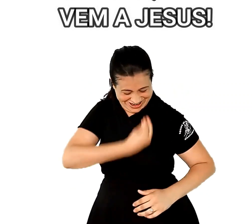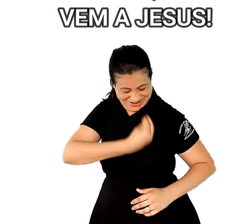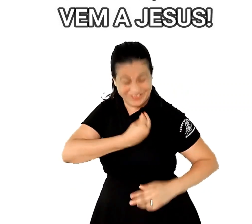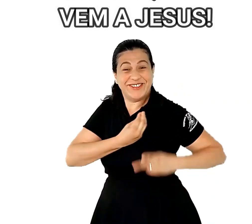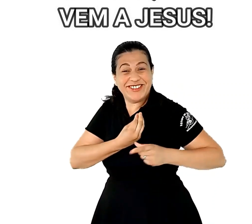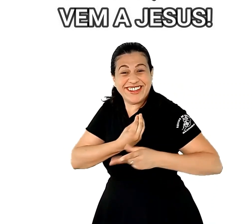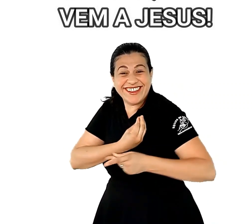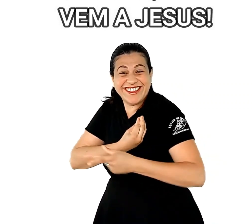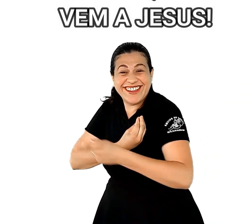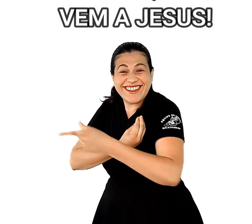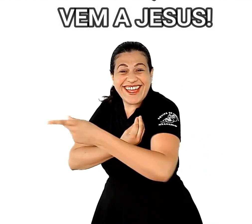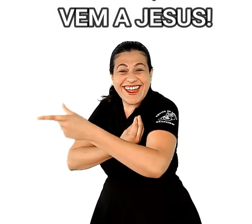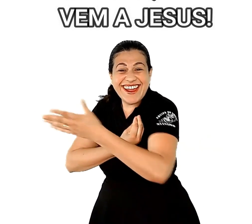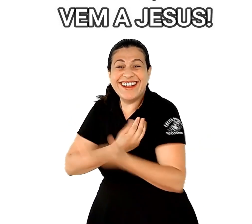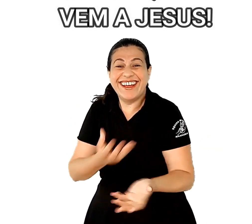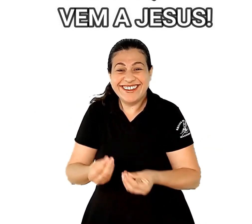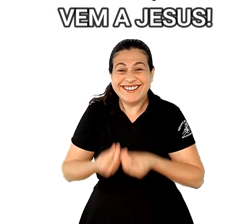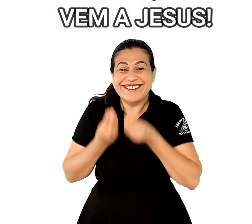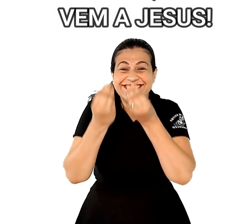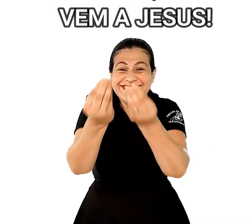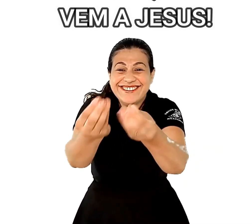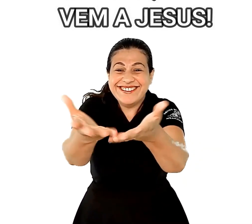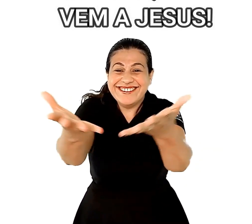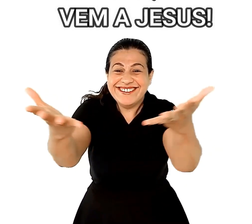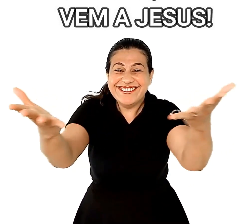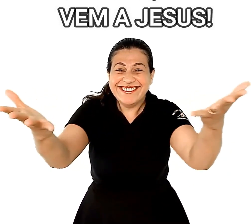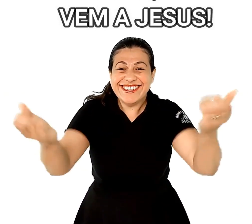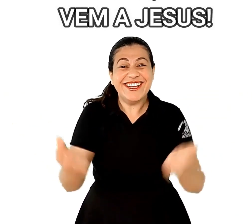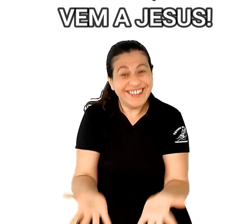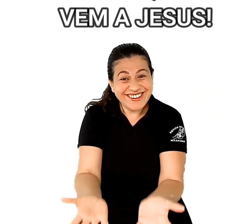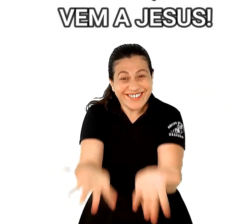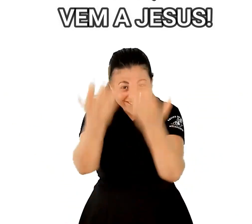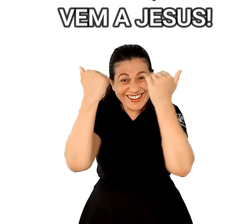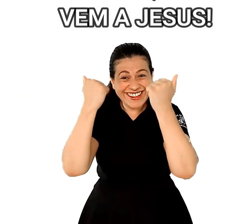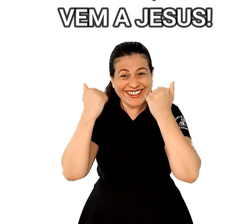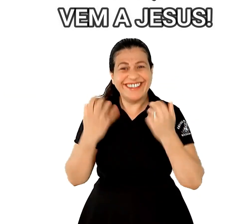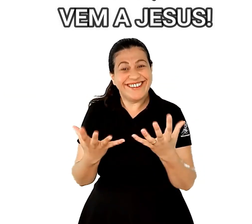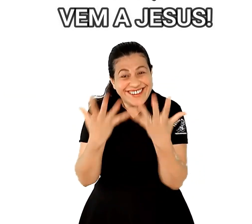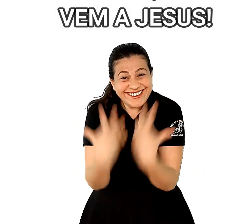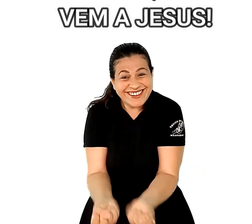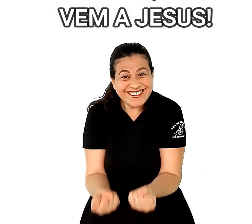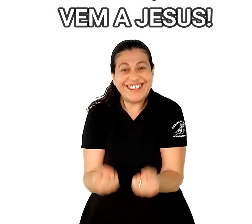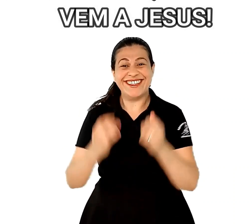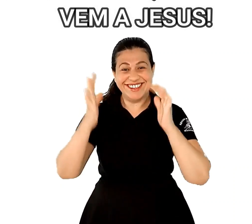salvar, vida te dar. Venha,